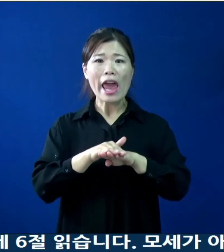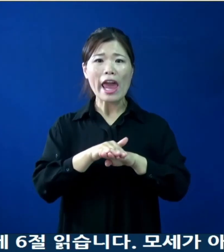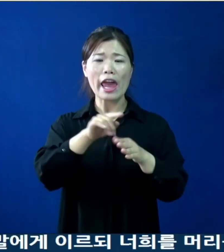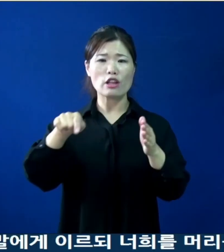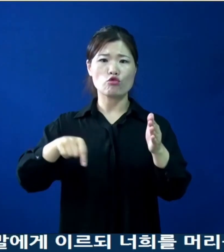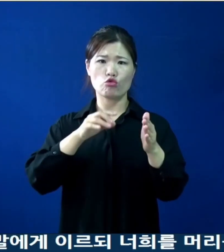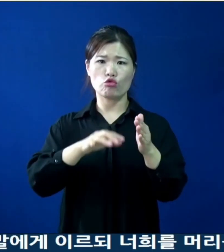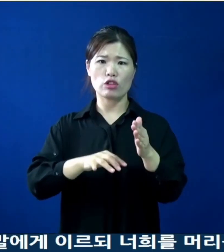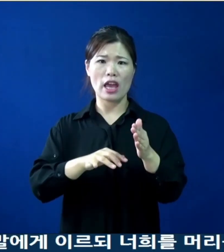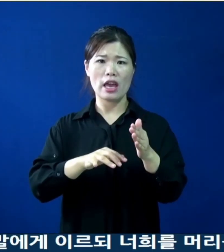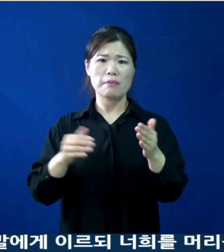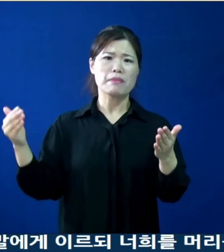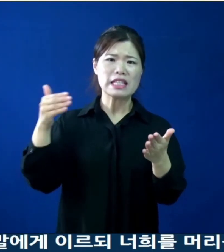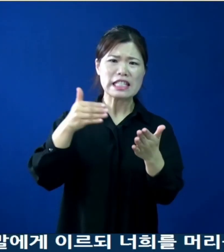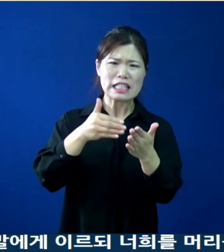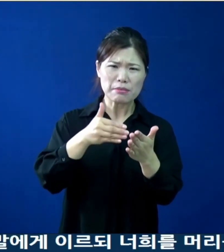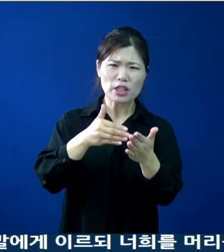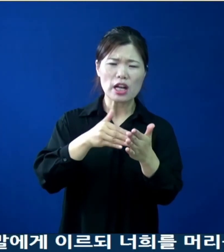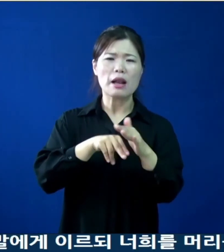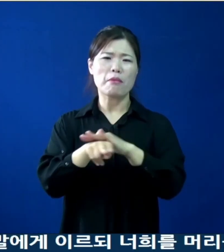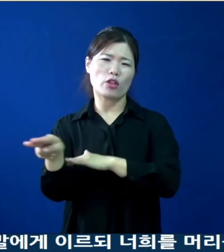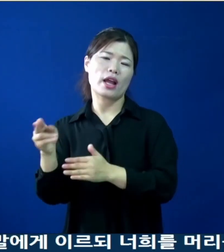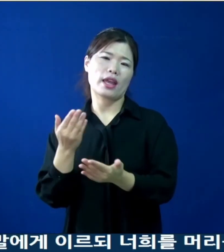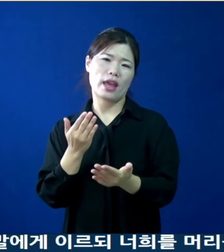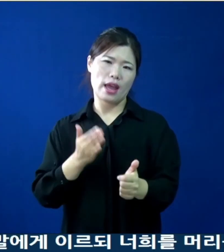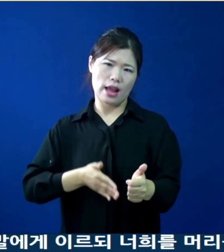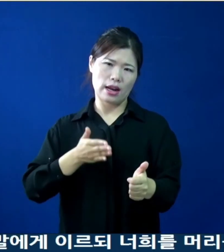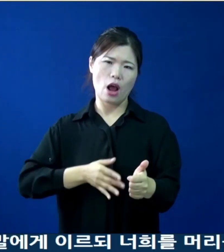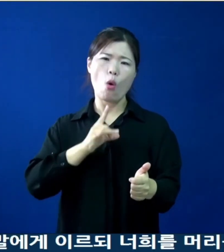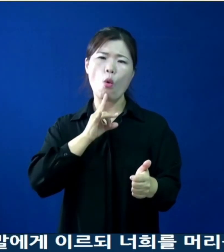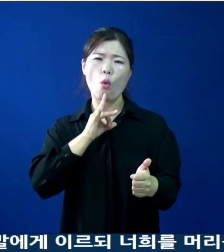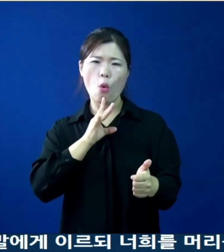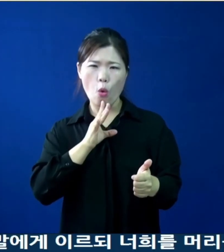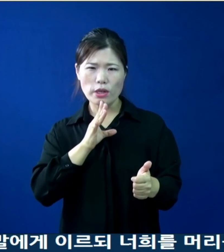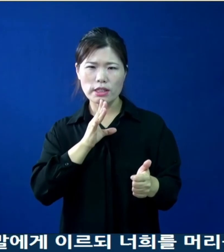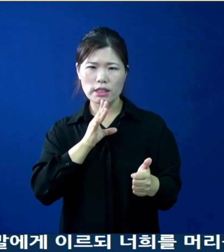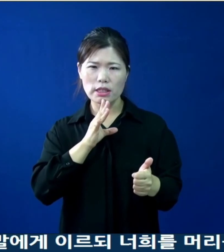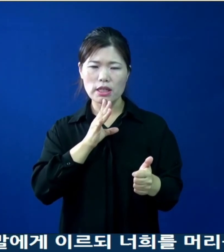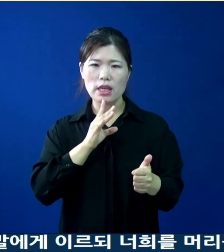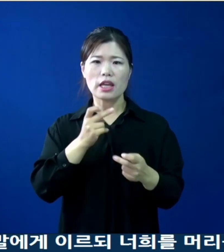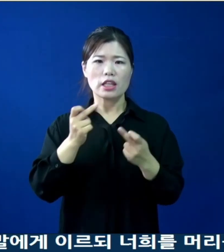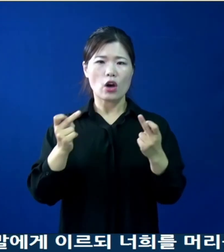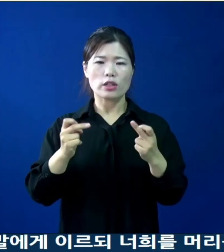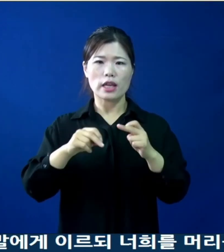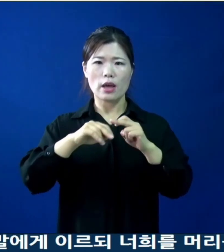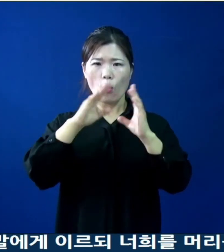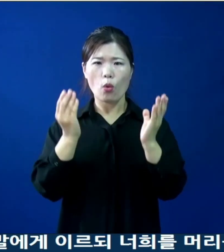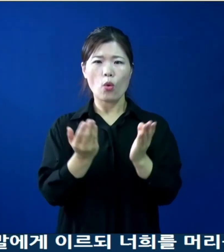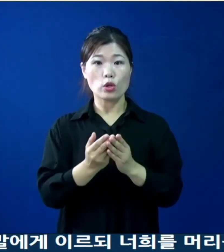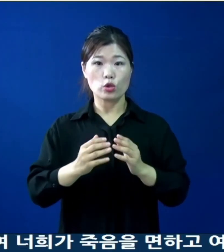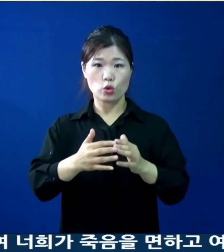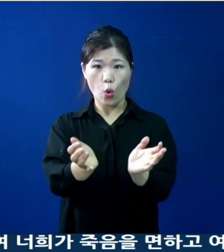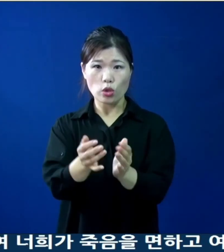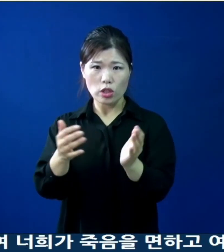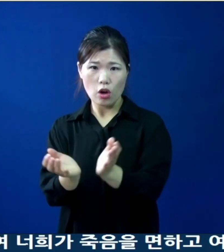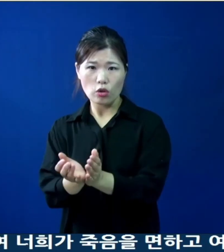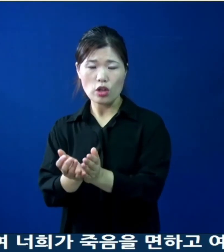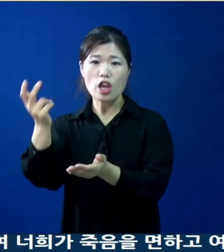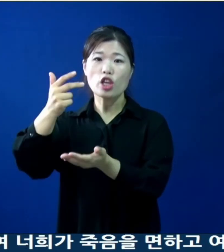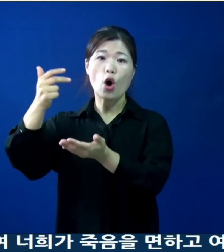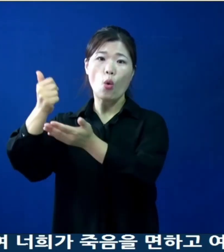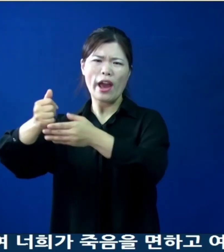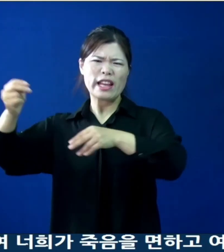미침을 면하게 하라. 너희 오직 너희 형제 이스라엘 온 족속은 여호와께 치신 불로